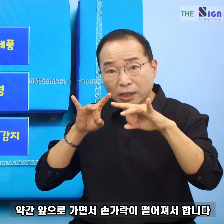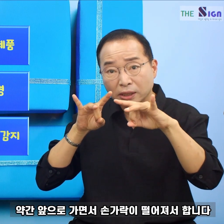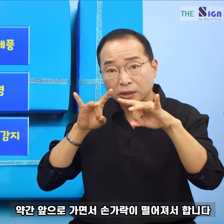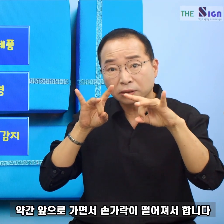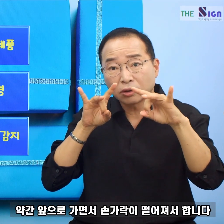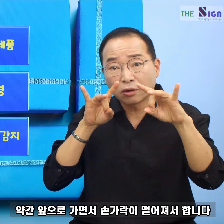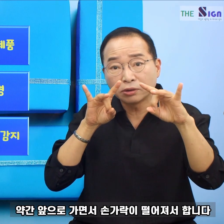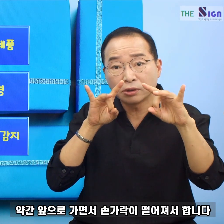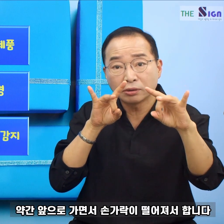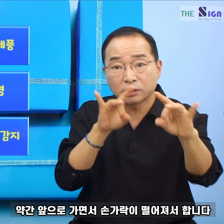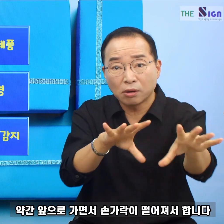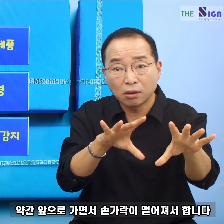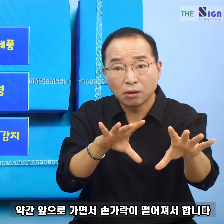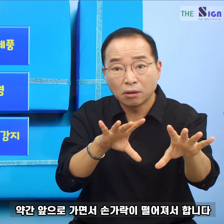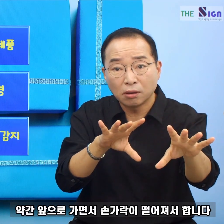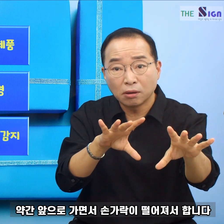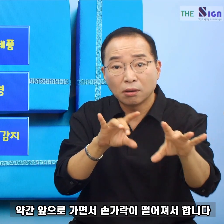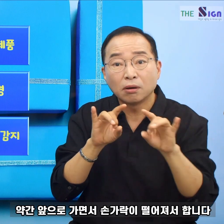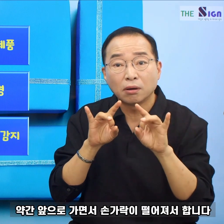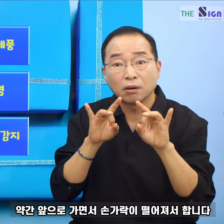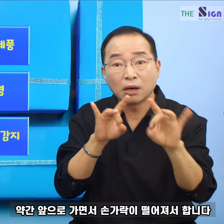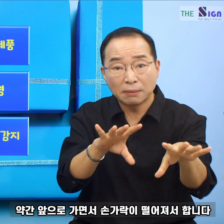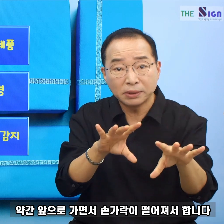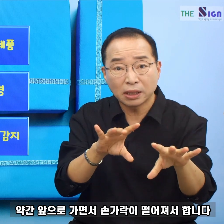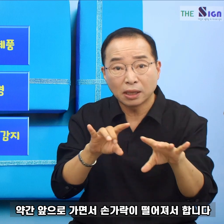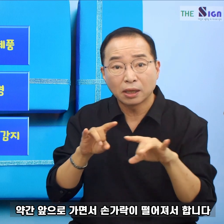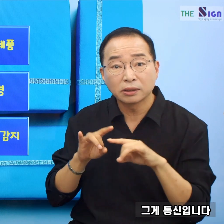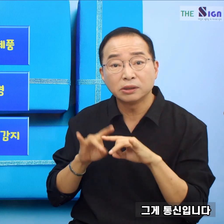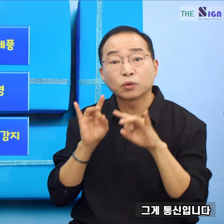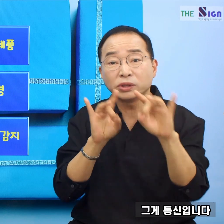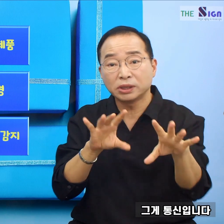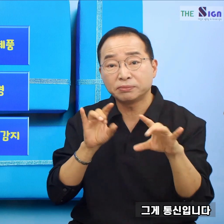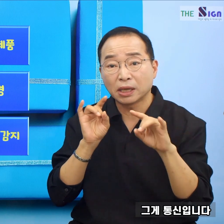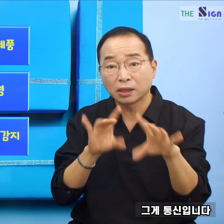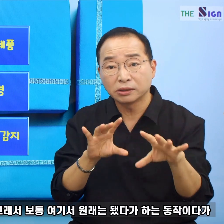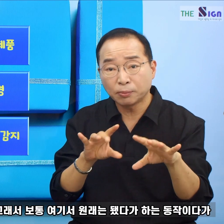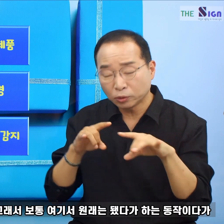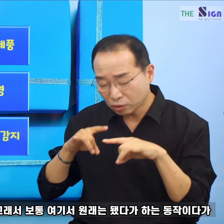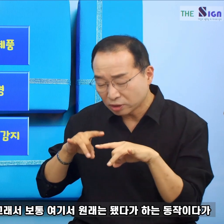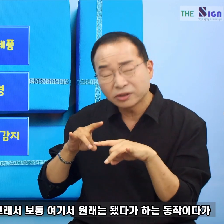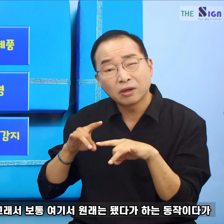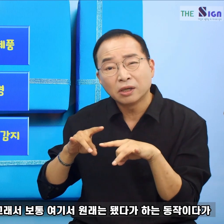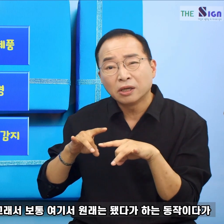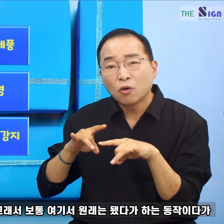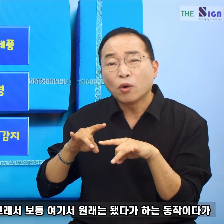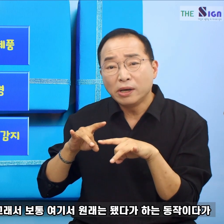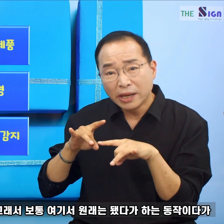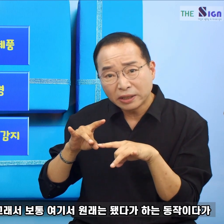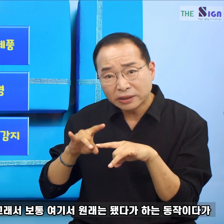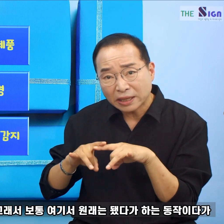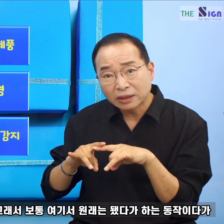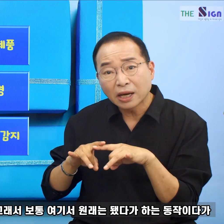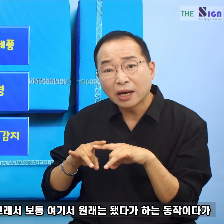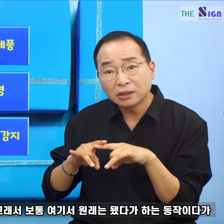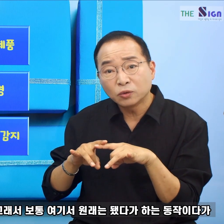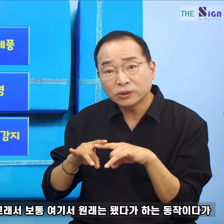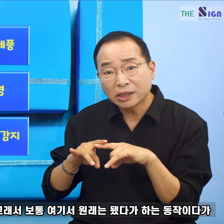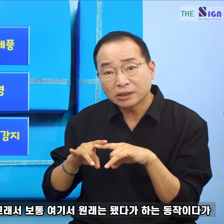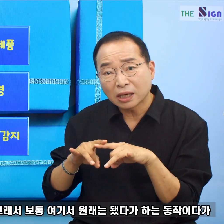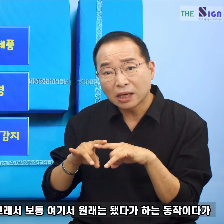손가락이 떨어져서 합니다. 이게 통신입니다. 그래서 보통 여기서 원래는 됐다가 하는 동작이다가